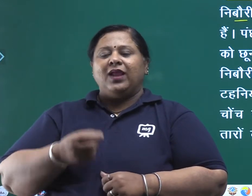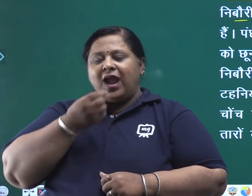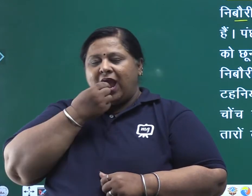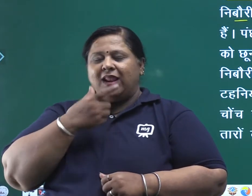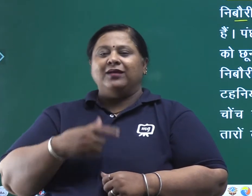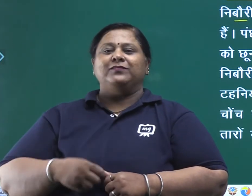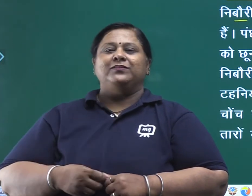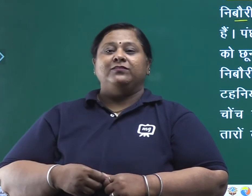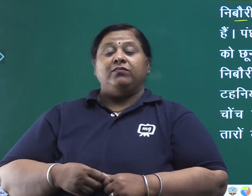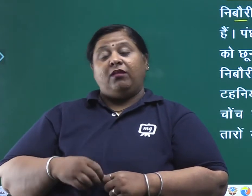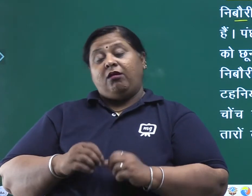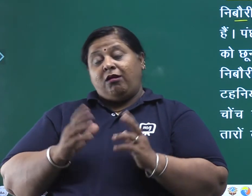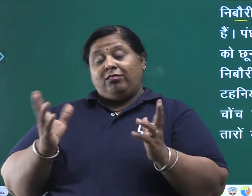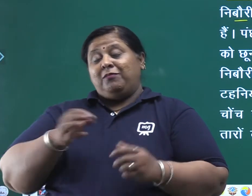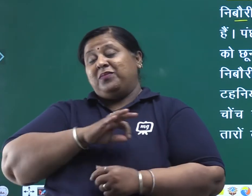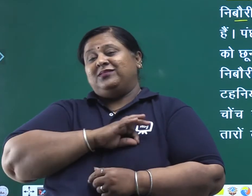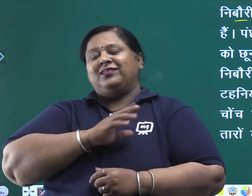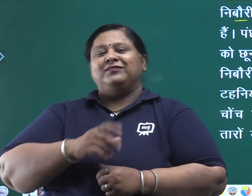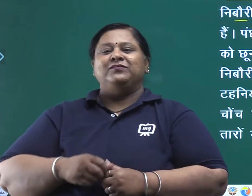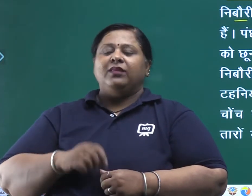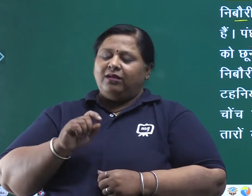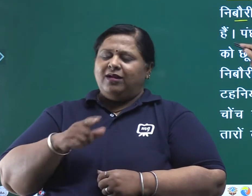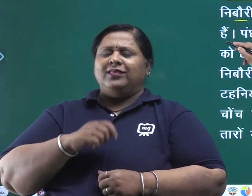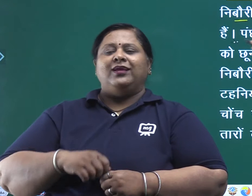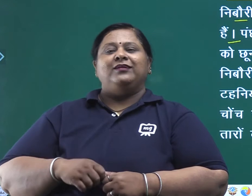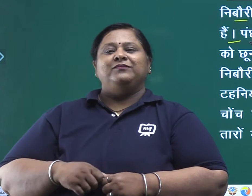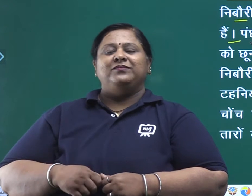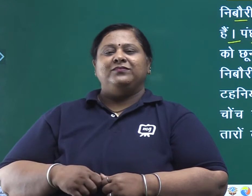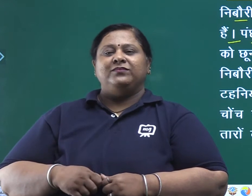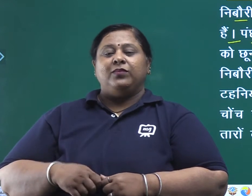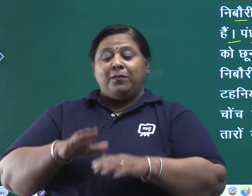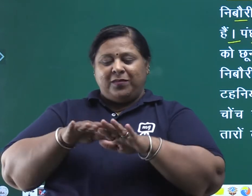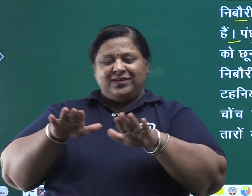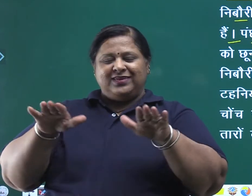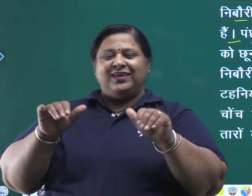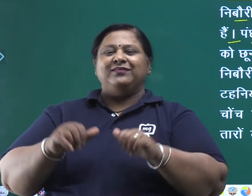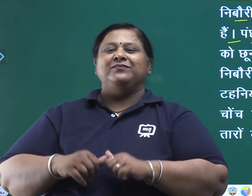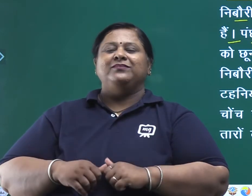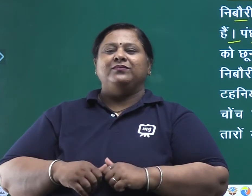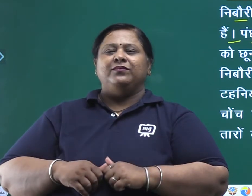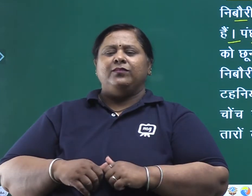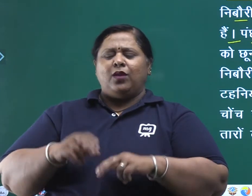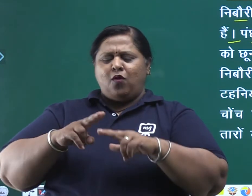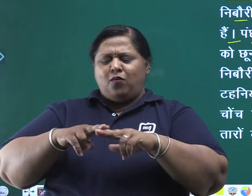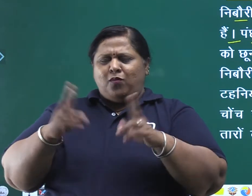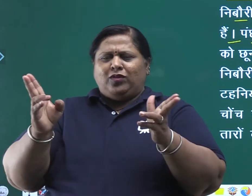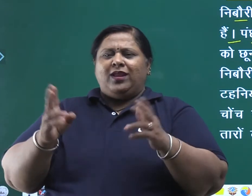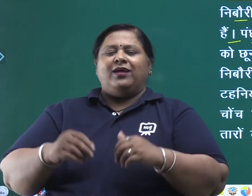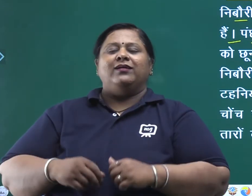खाना अधिक पसंद करते हैं। पंछी उन्मुक्त